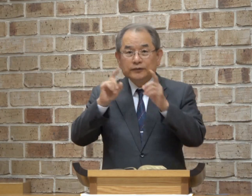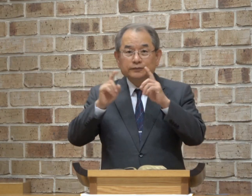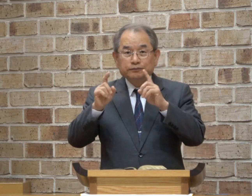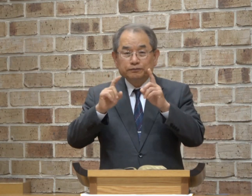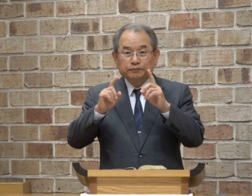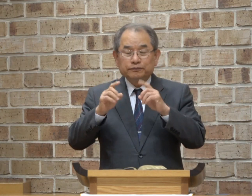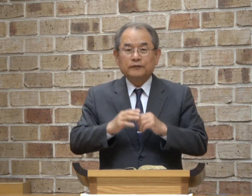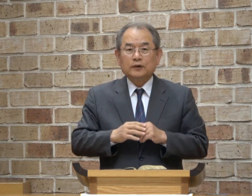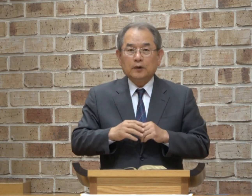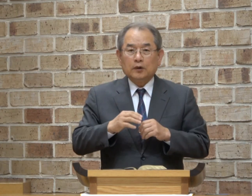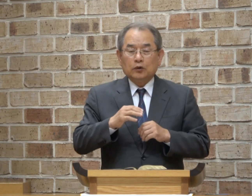오늘